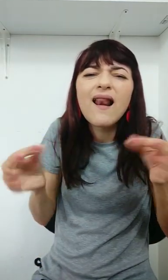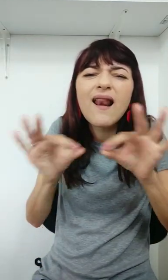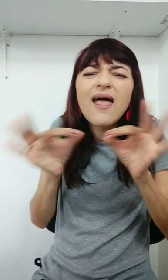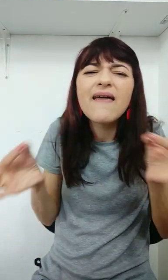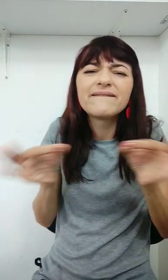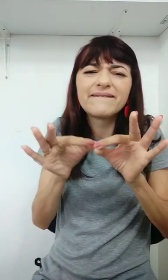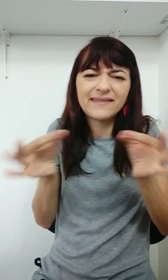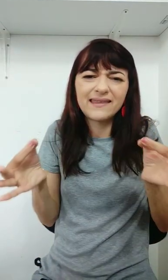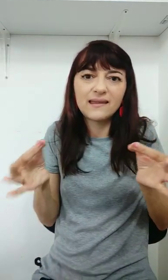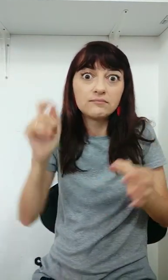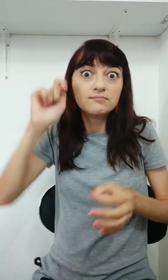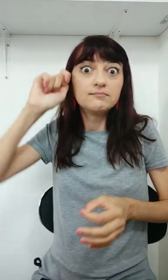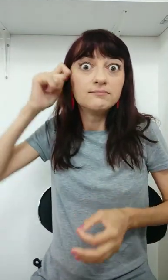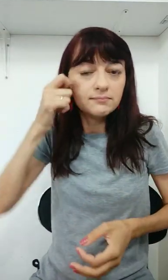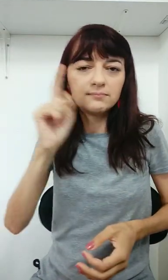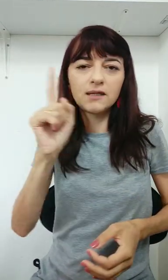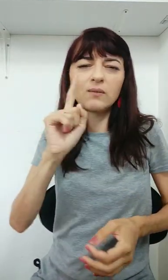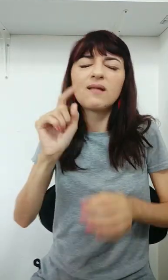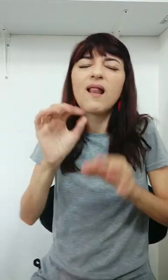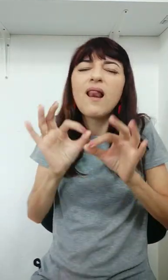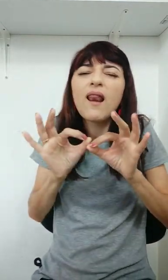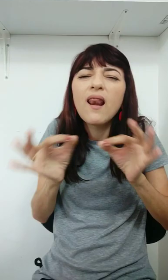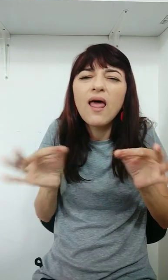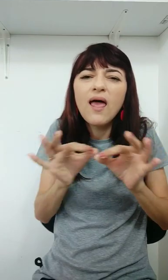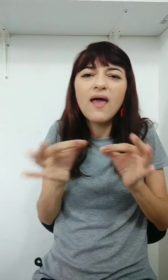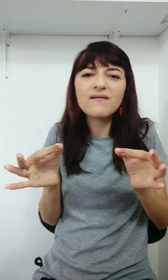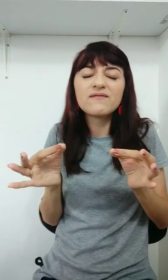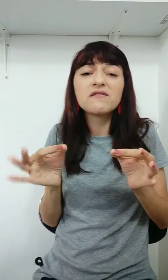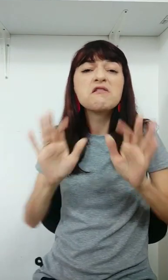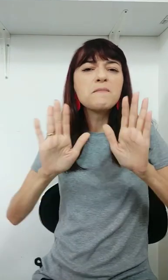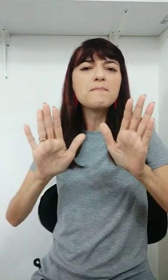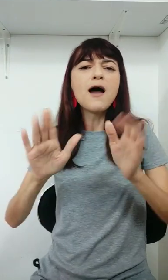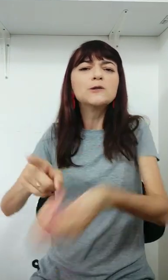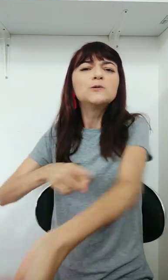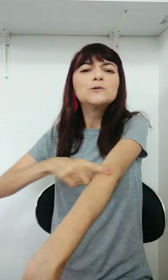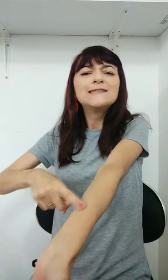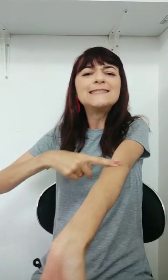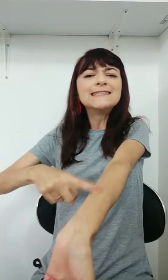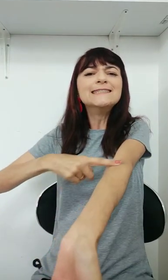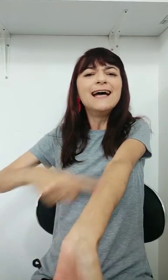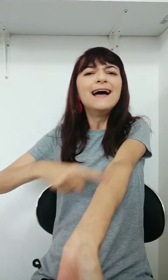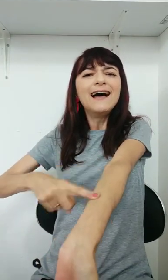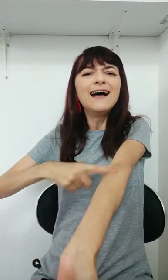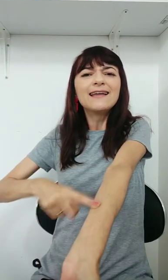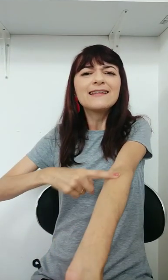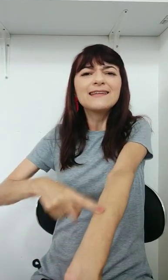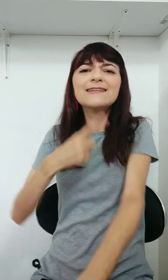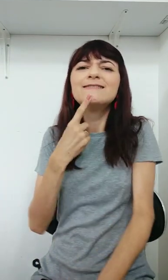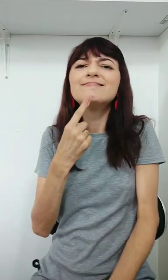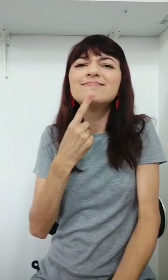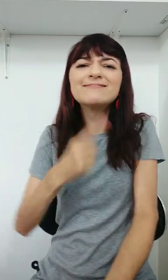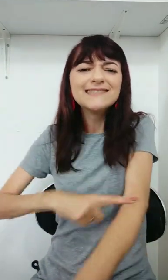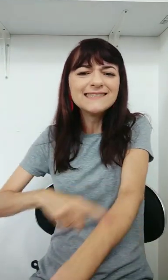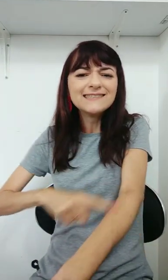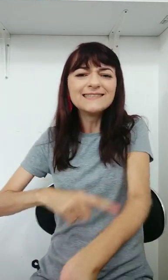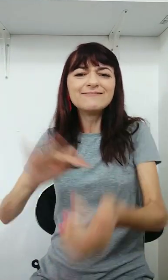que seja ali, por exemplo, morena, uma pessoa morena, né, que não é negra realmente, mas que o sangue dela é negro.